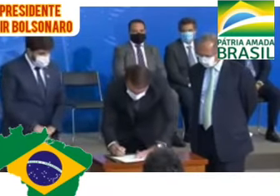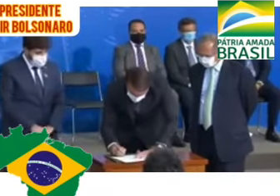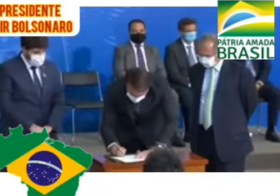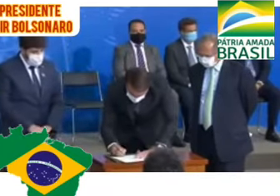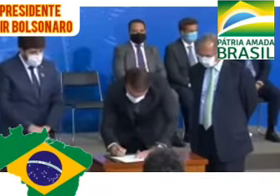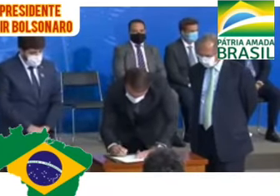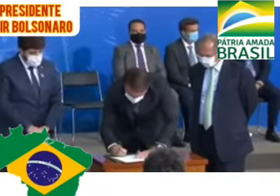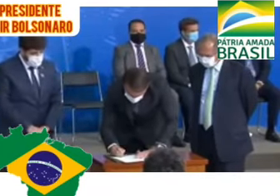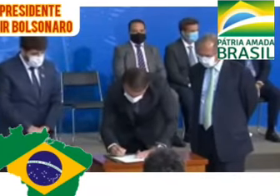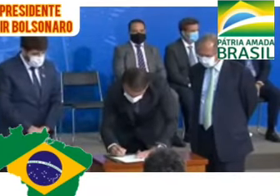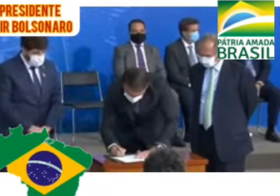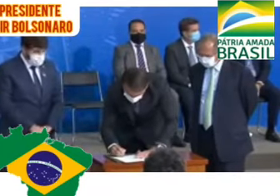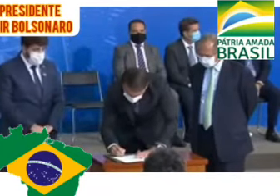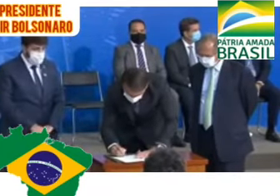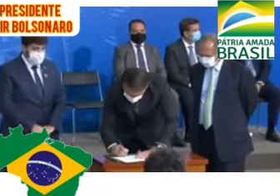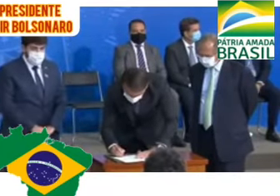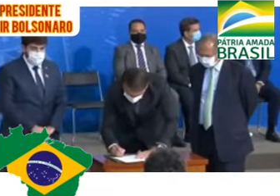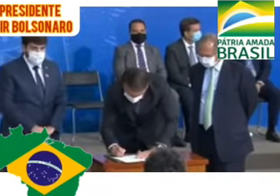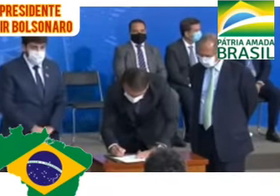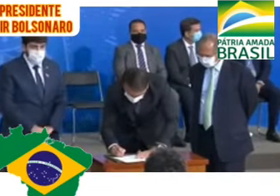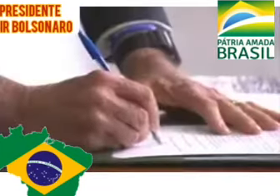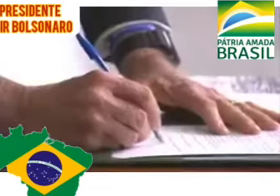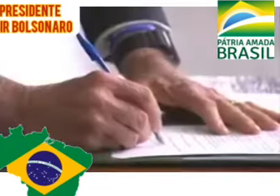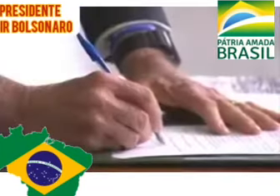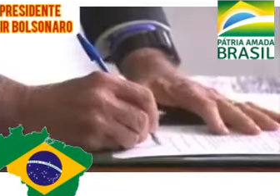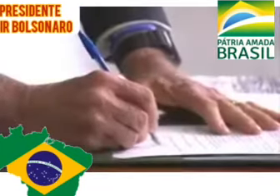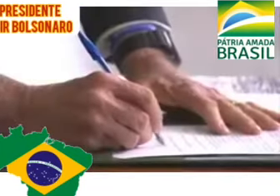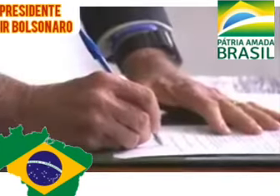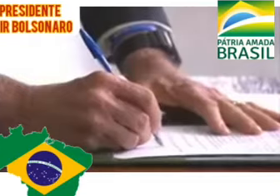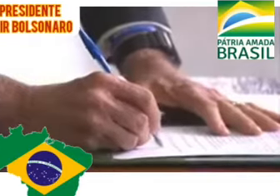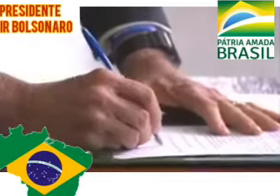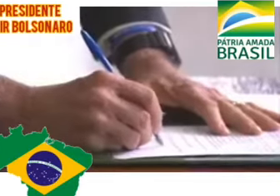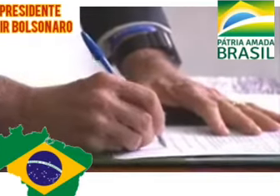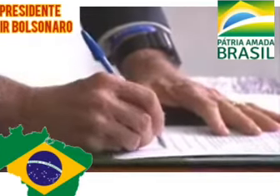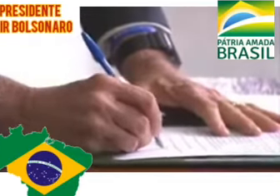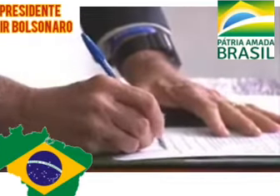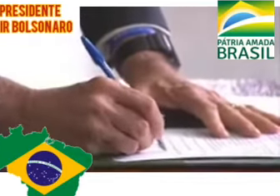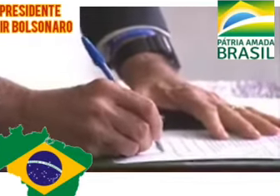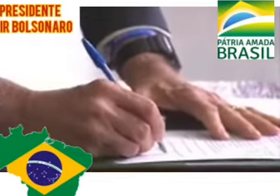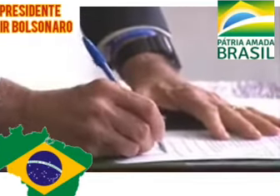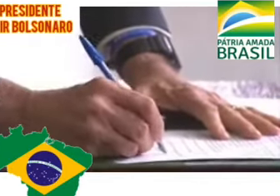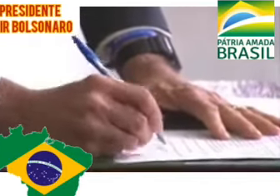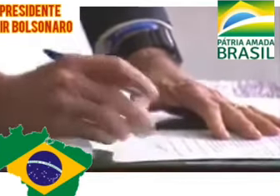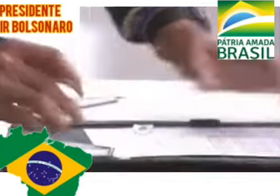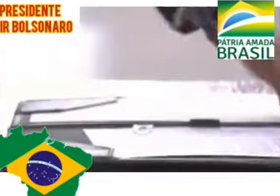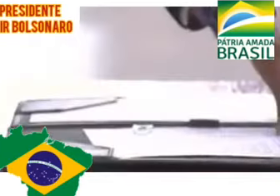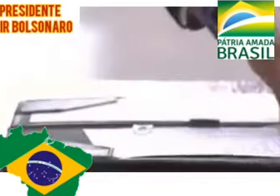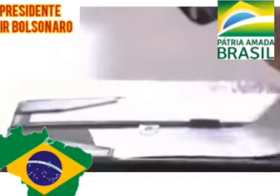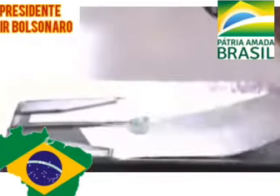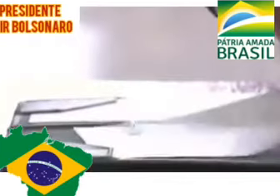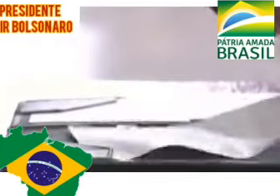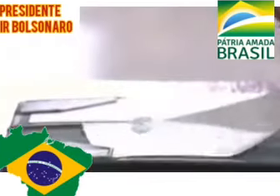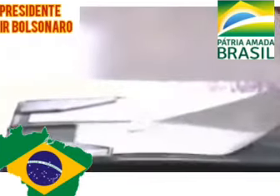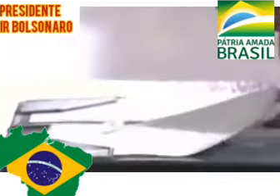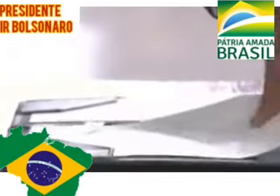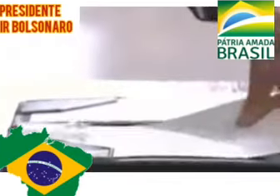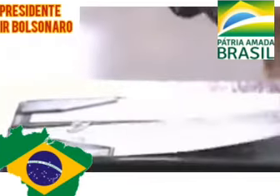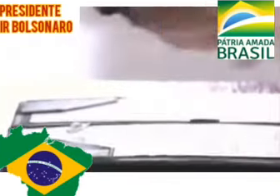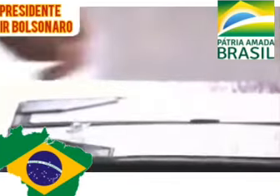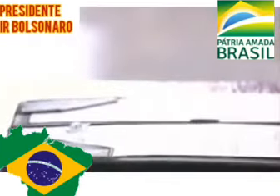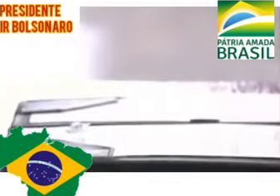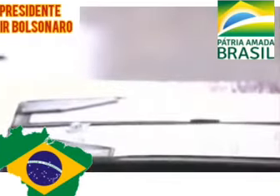E também o presidente da República, Jair Bolsonaro, sanciona o projeto de lei de conversão número 24